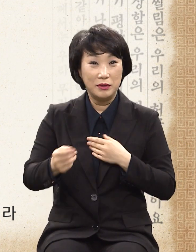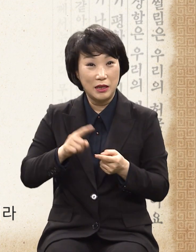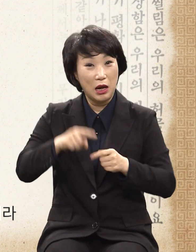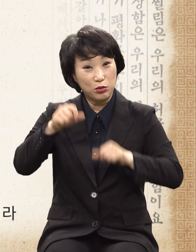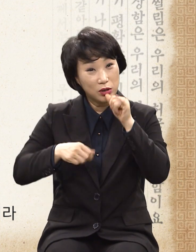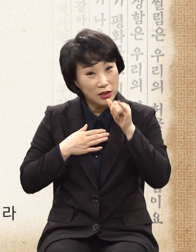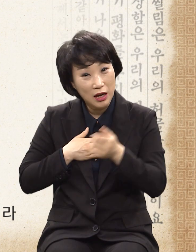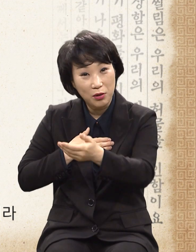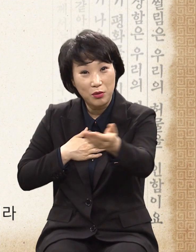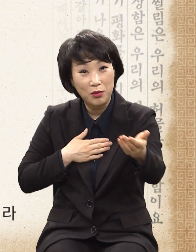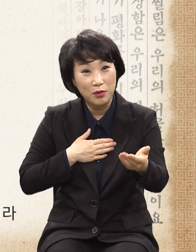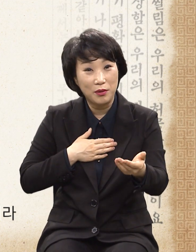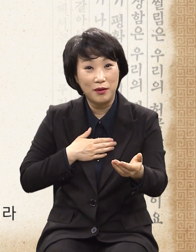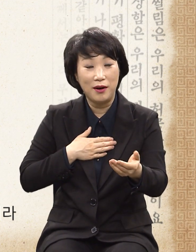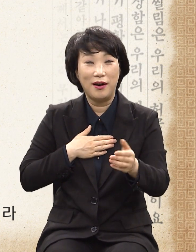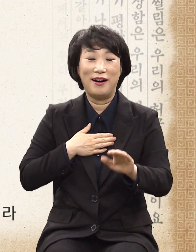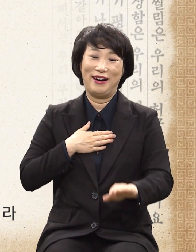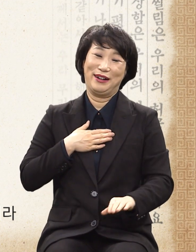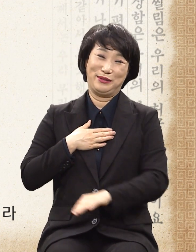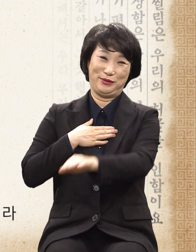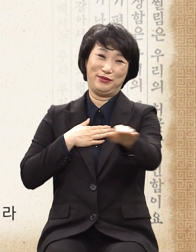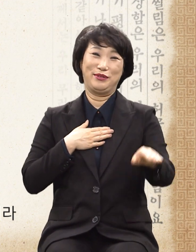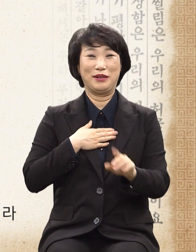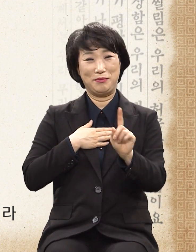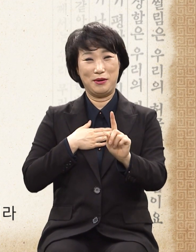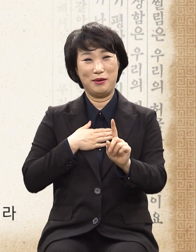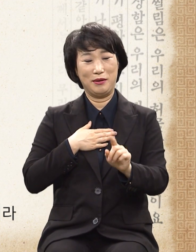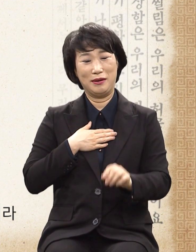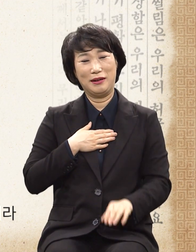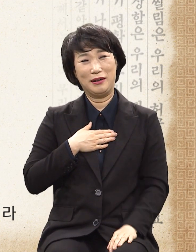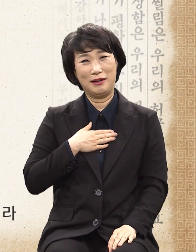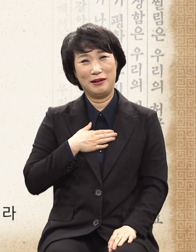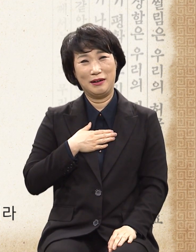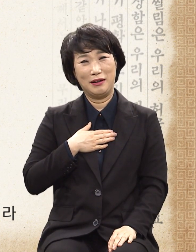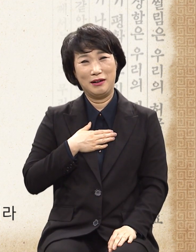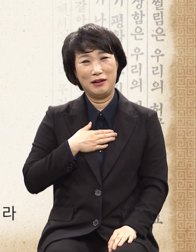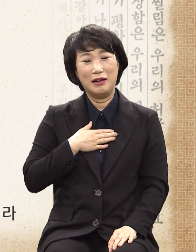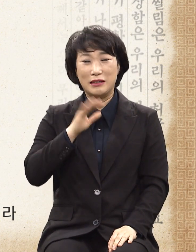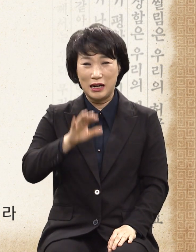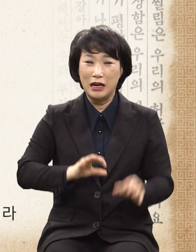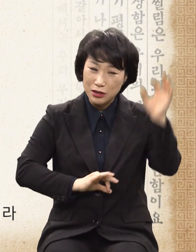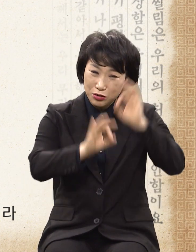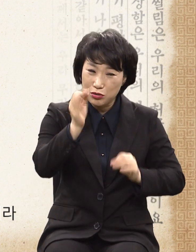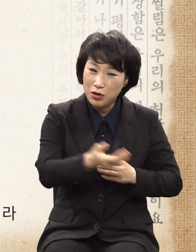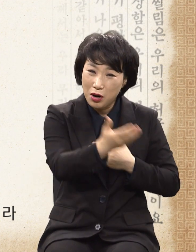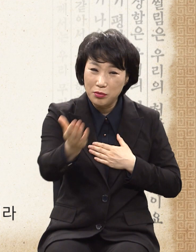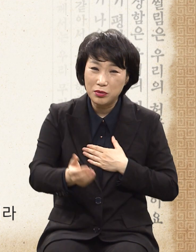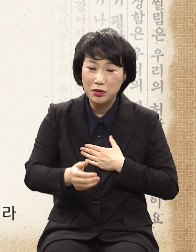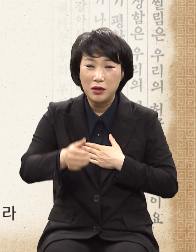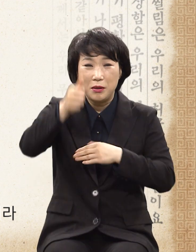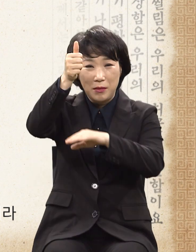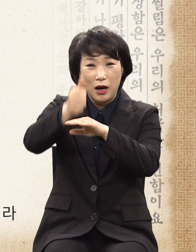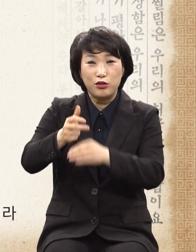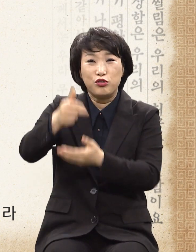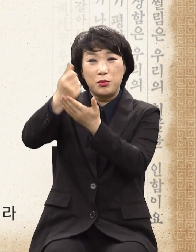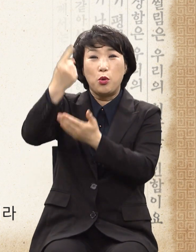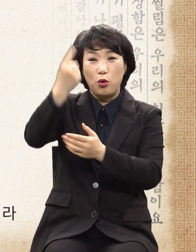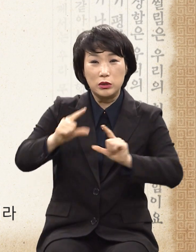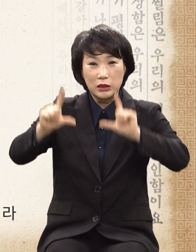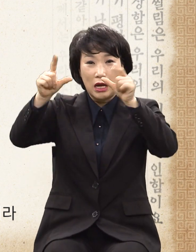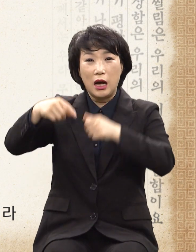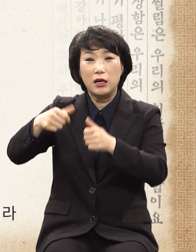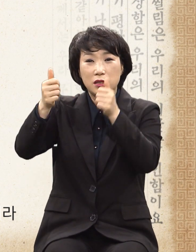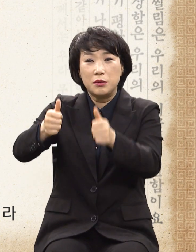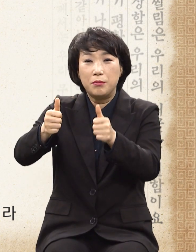응? 그래 우리는 잘못하면 마지막 주의 날에 이 악하고 게으른